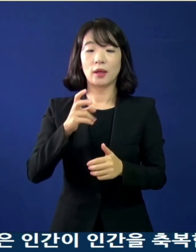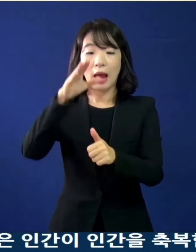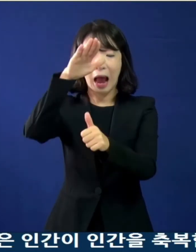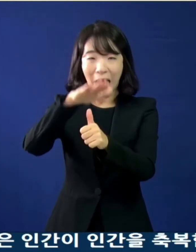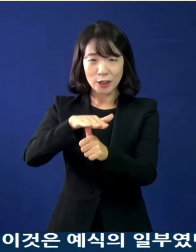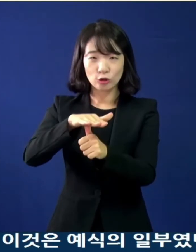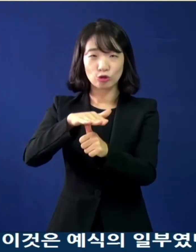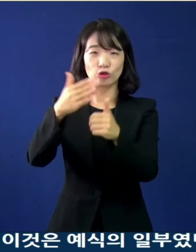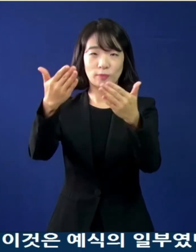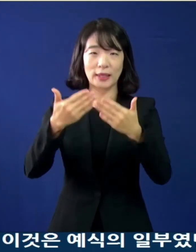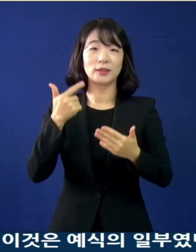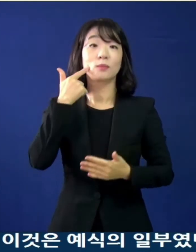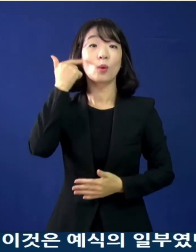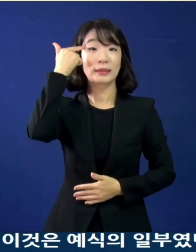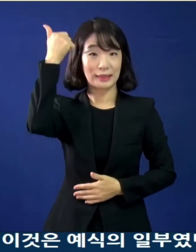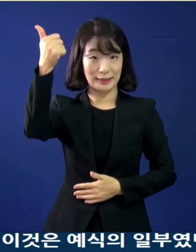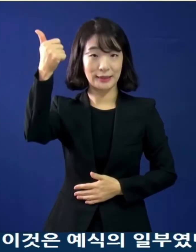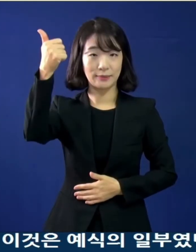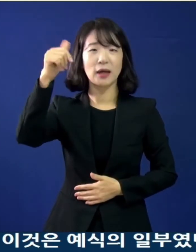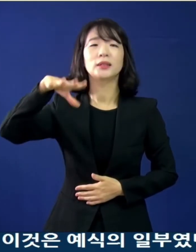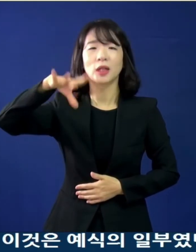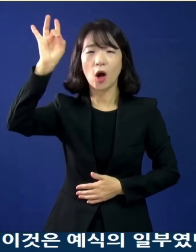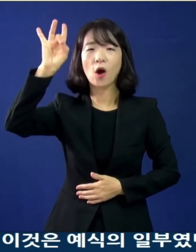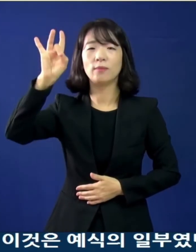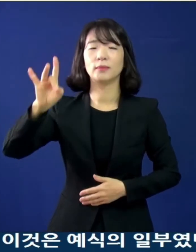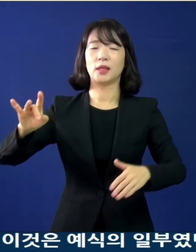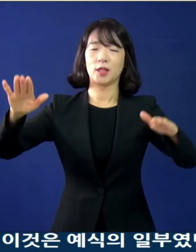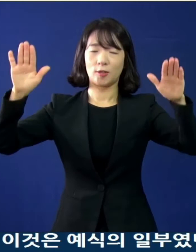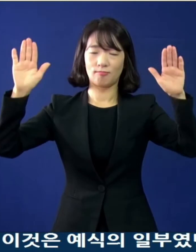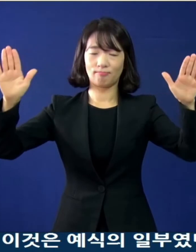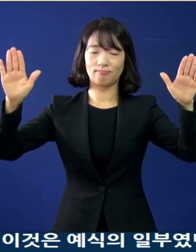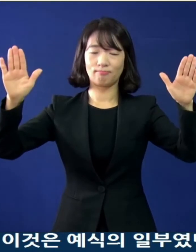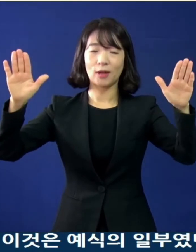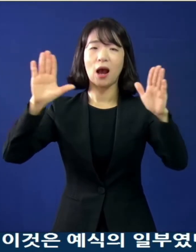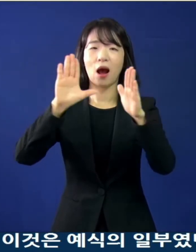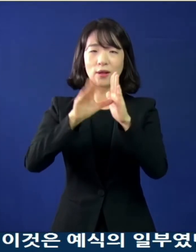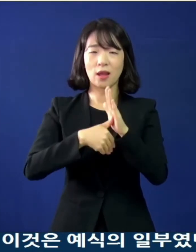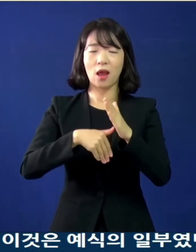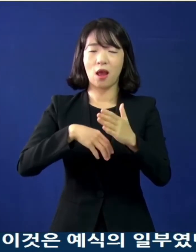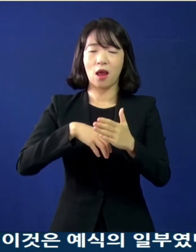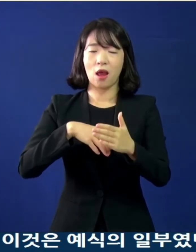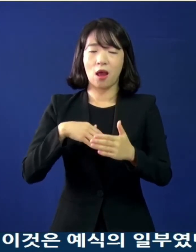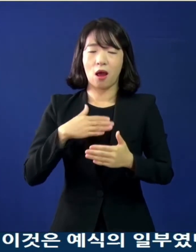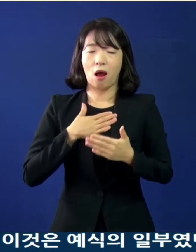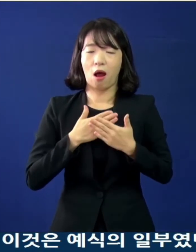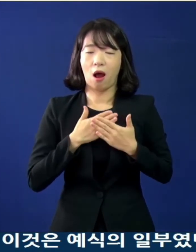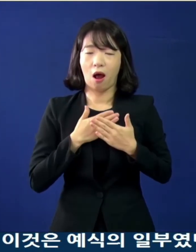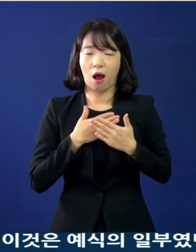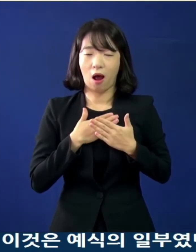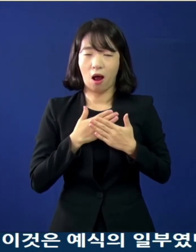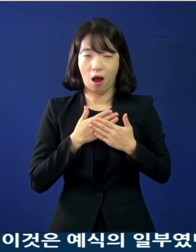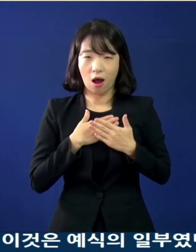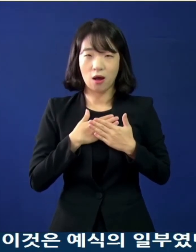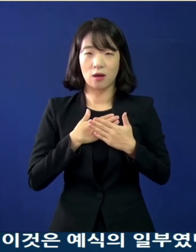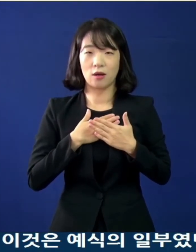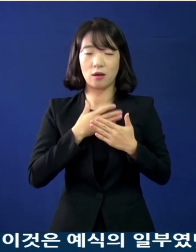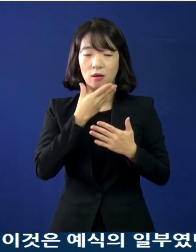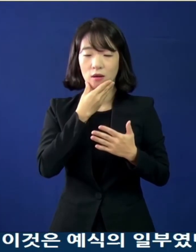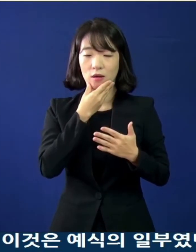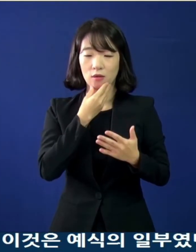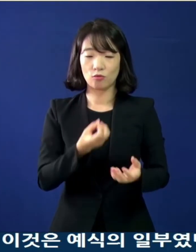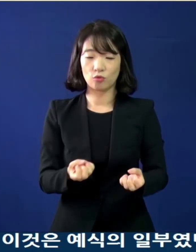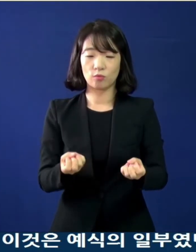처음 축도했던 기억 어떠십니까? 그때 너무 이렇게 긴장해가지고 이